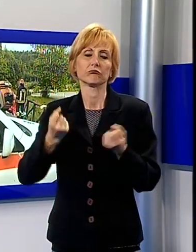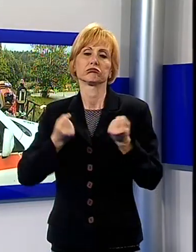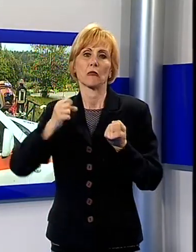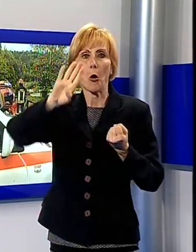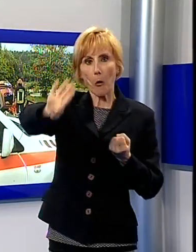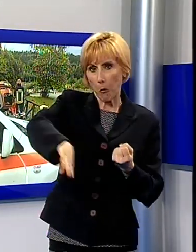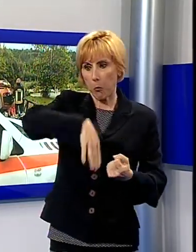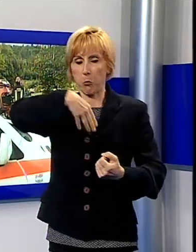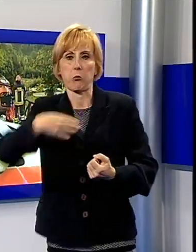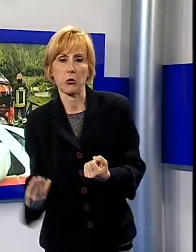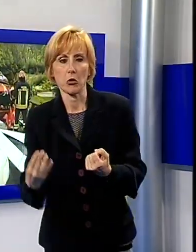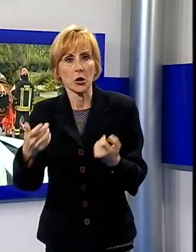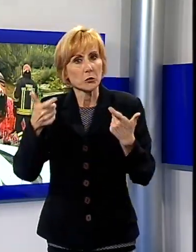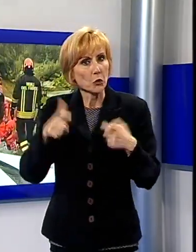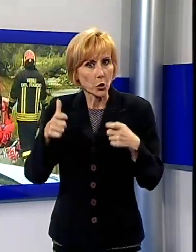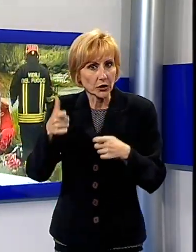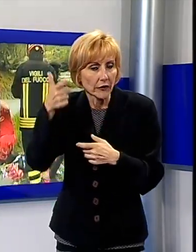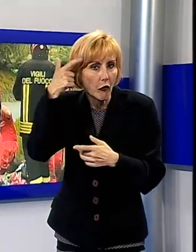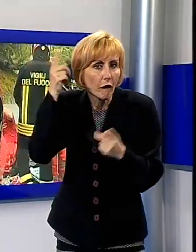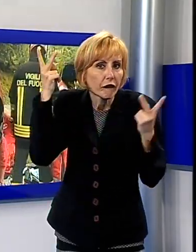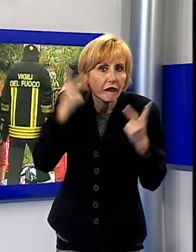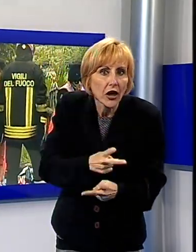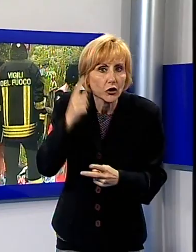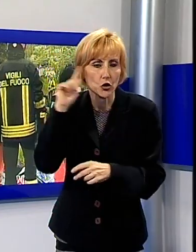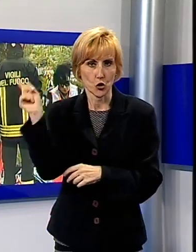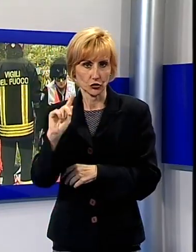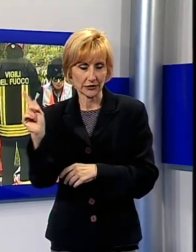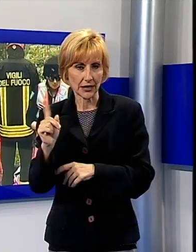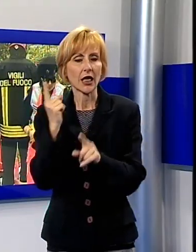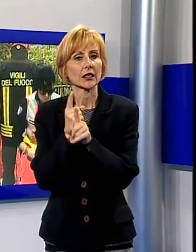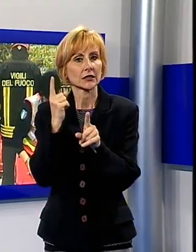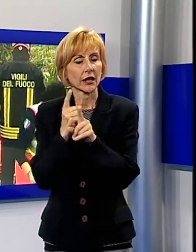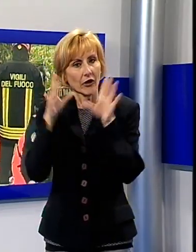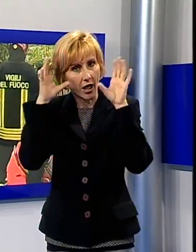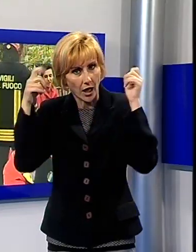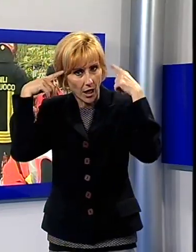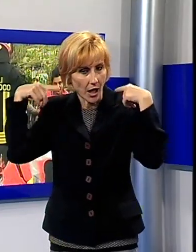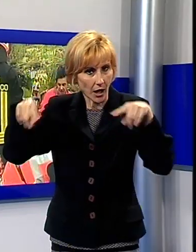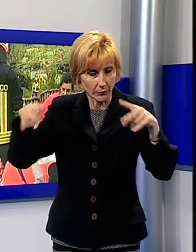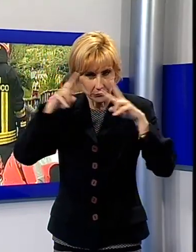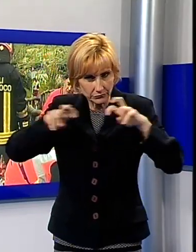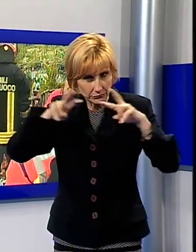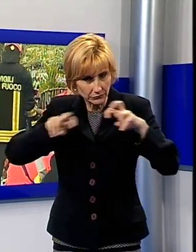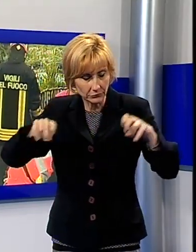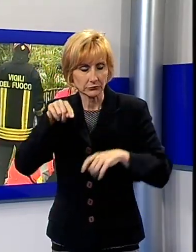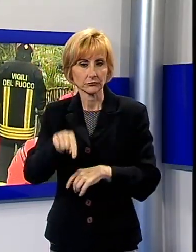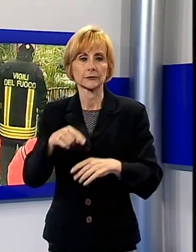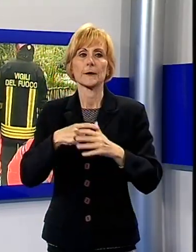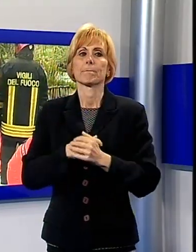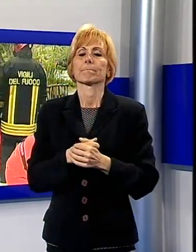sportivi. Per caso in corso di accertamento da parte dei carabinieri della stazione di Barga, l'automobilista avrebbe perso il controllo della vettura, urtando